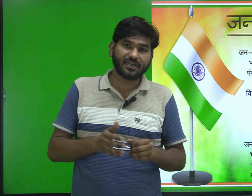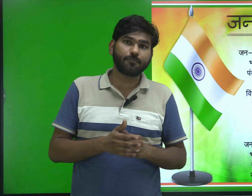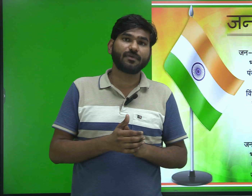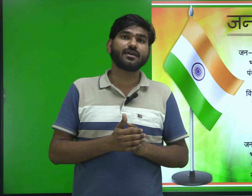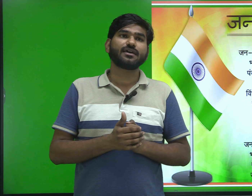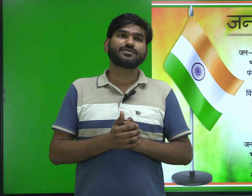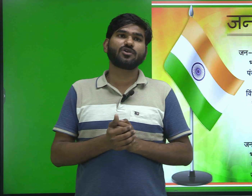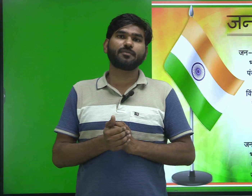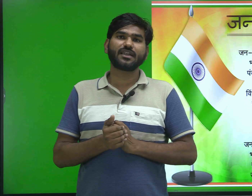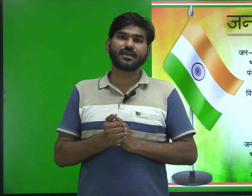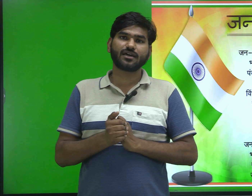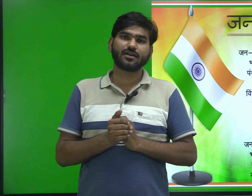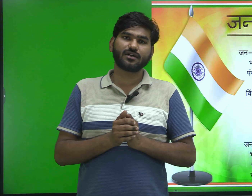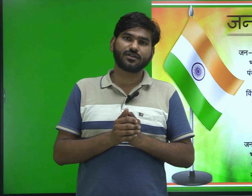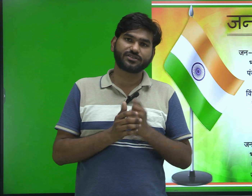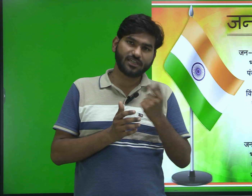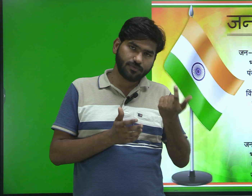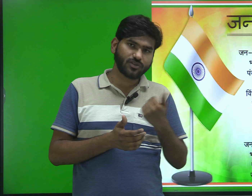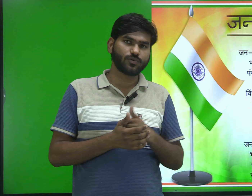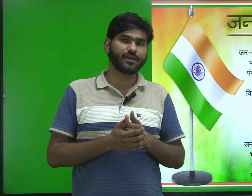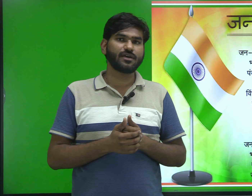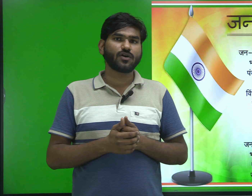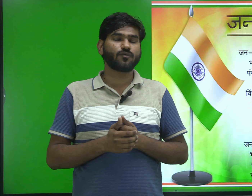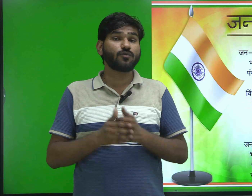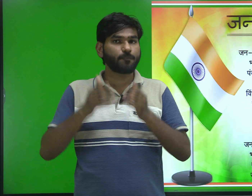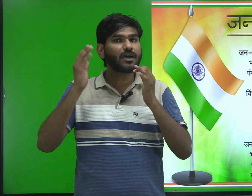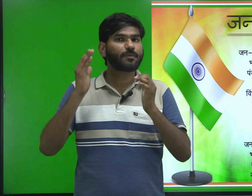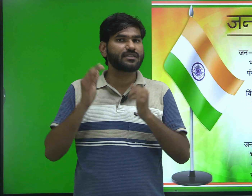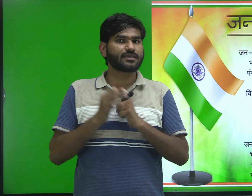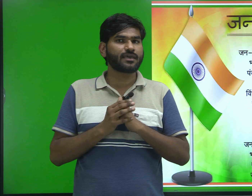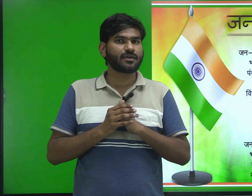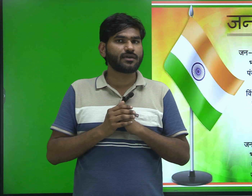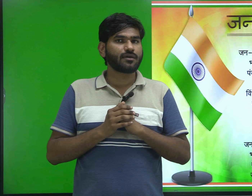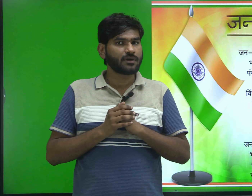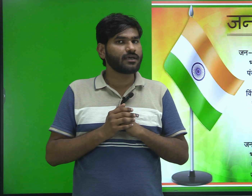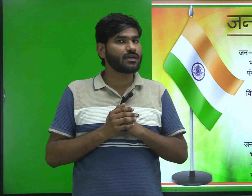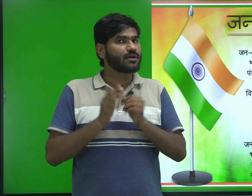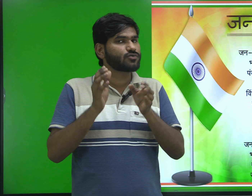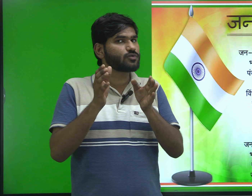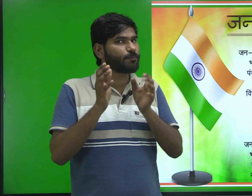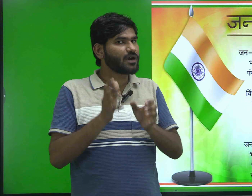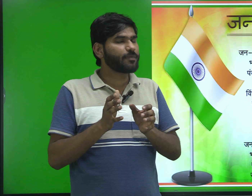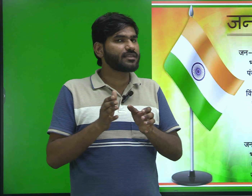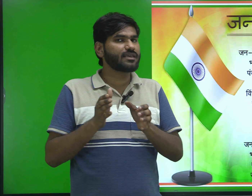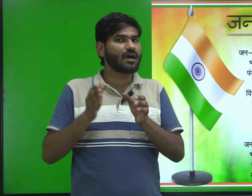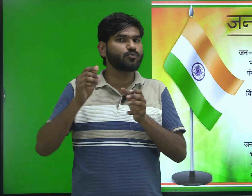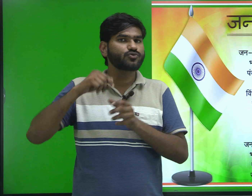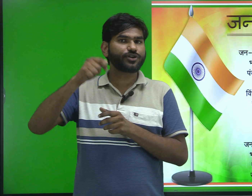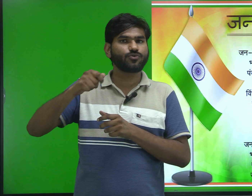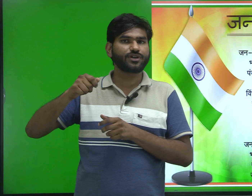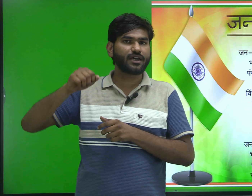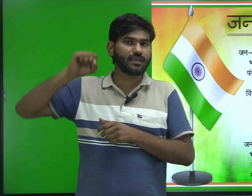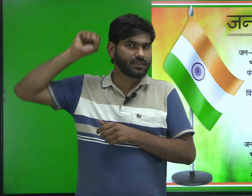में जो हमारे सिख बंधु हैं, वो पग पहनते हैं, है ना? तो जो पग पहनते हैं आप उसको डिनोट करें, दिस